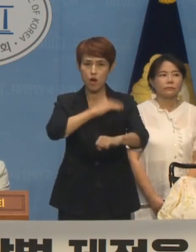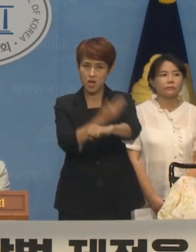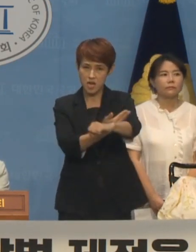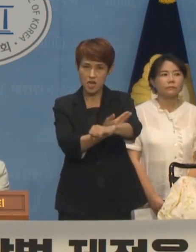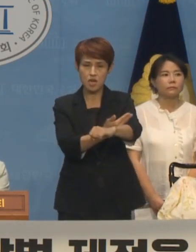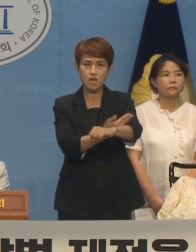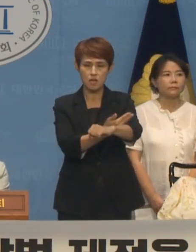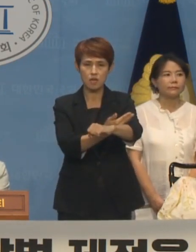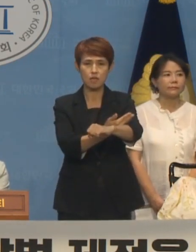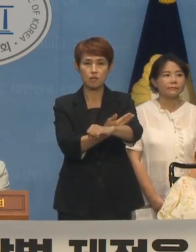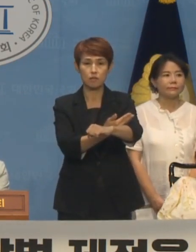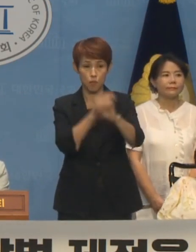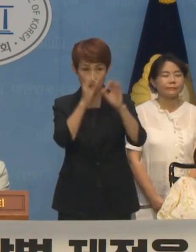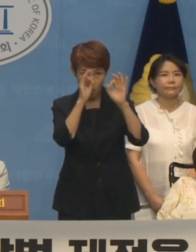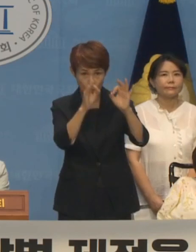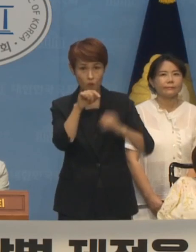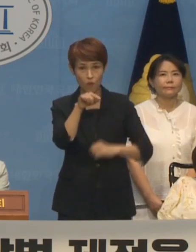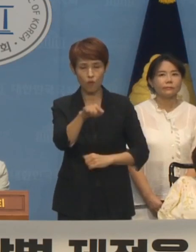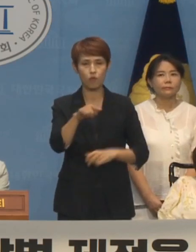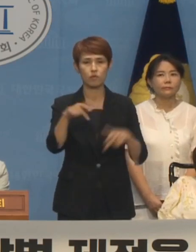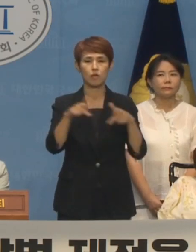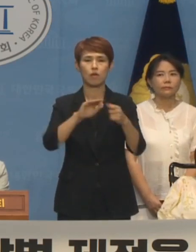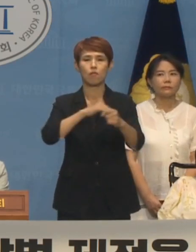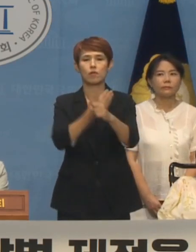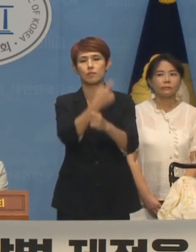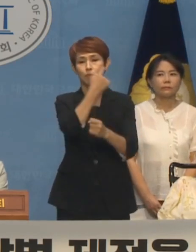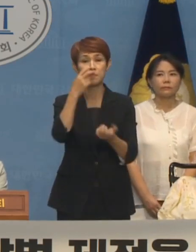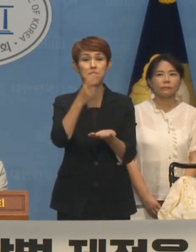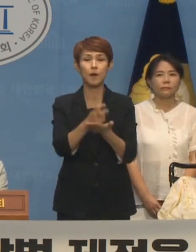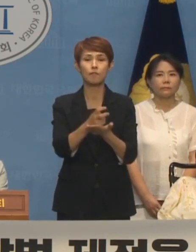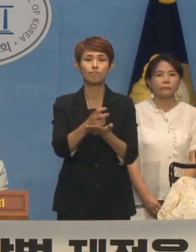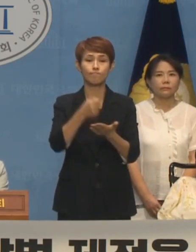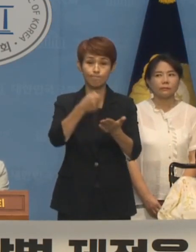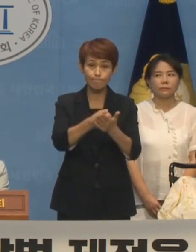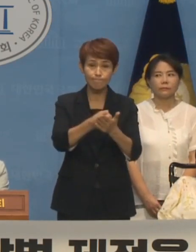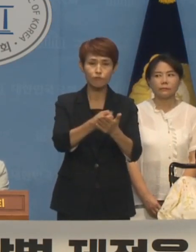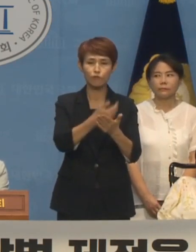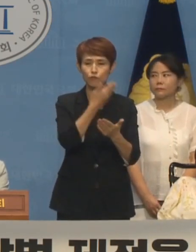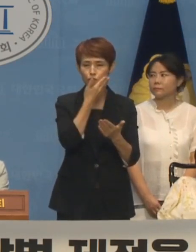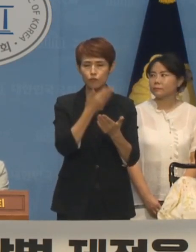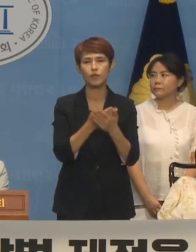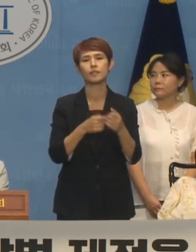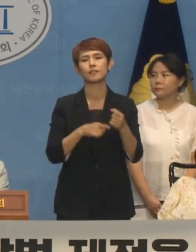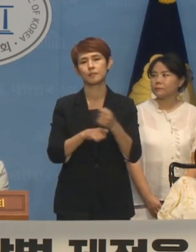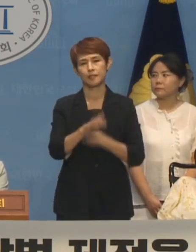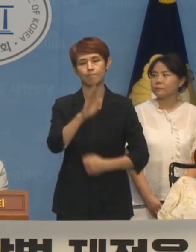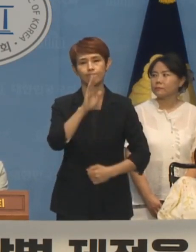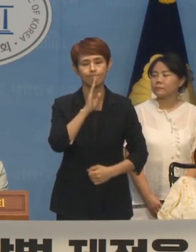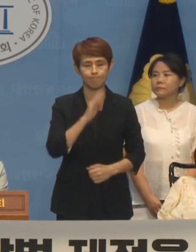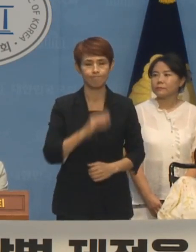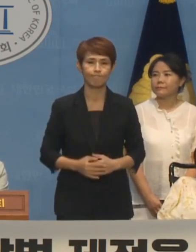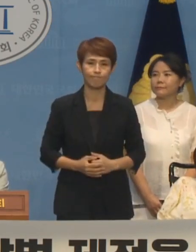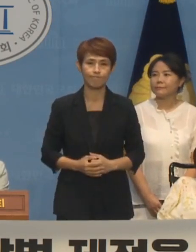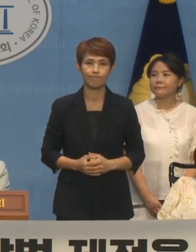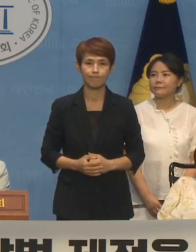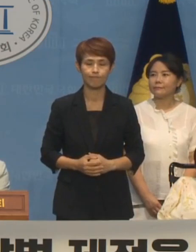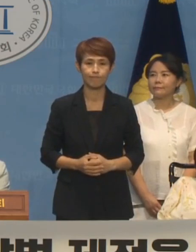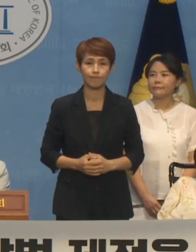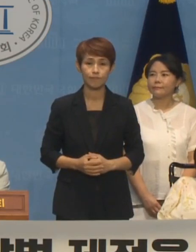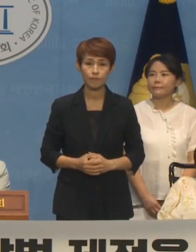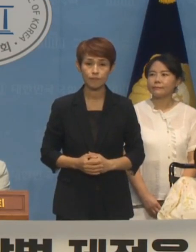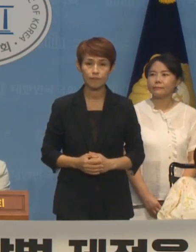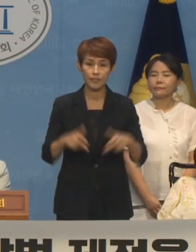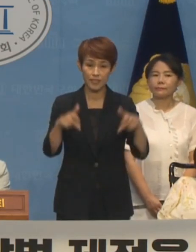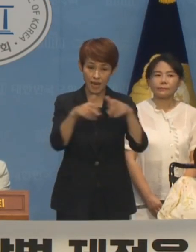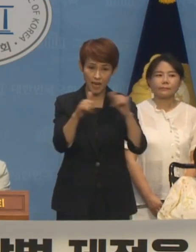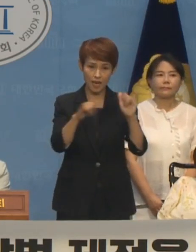접근으로 보는 것은 장애인 권리보장법 제정이 가지는 중요한 의미 중 하나라고 할 수 있습니다. 또한